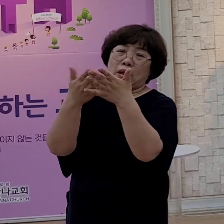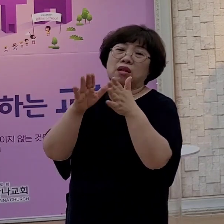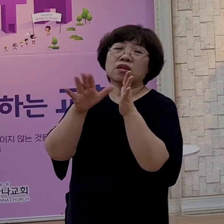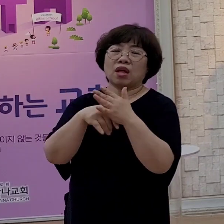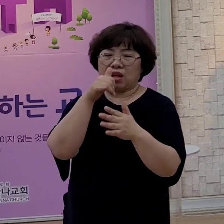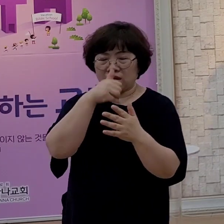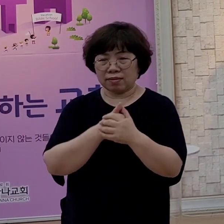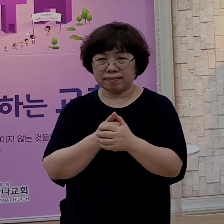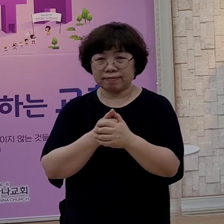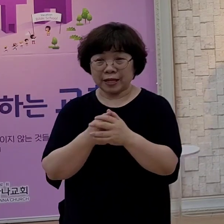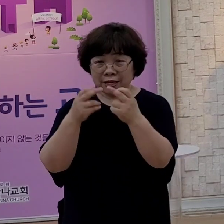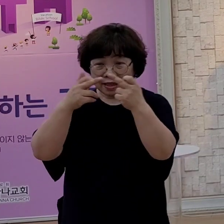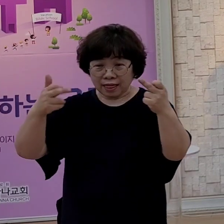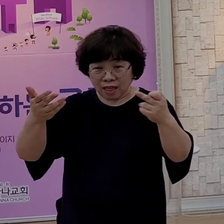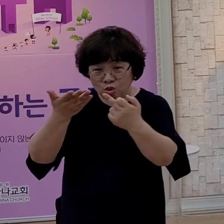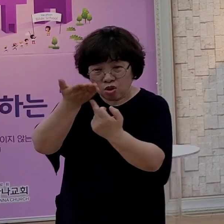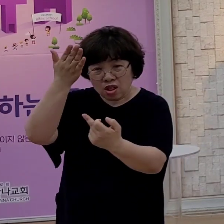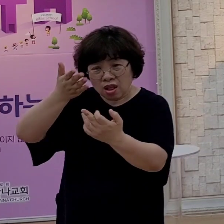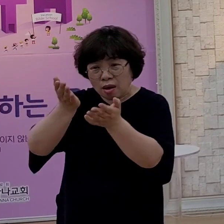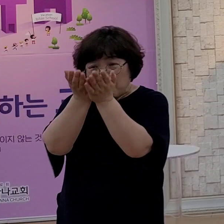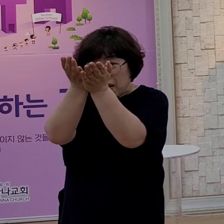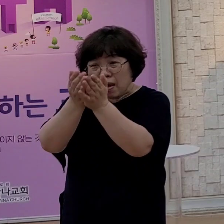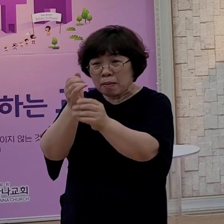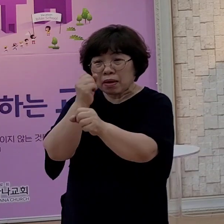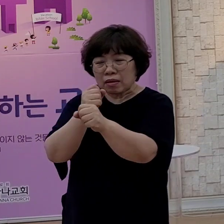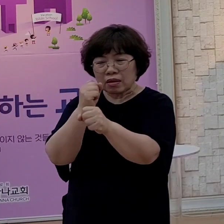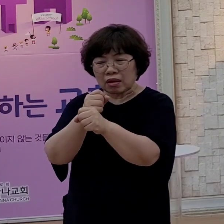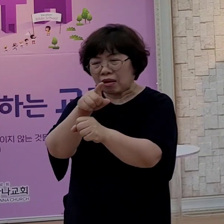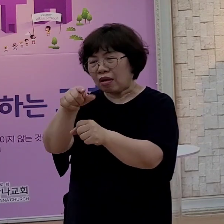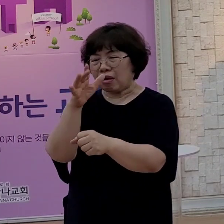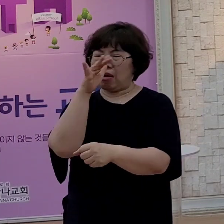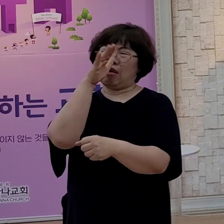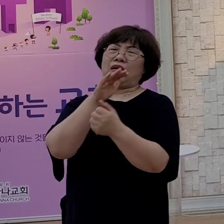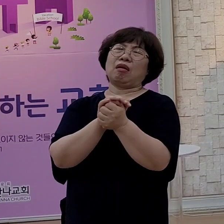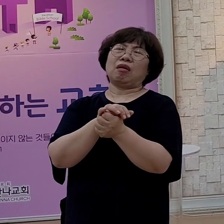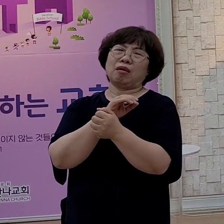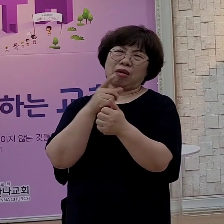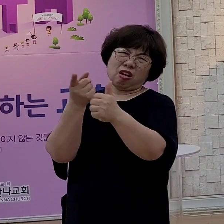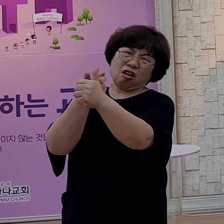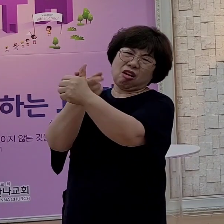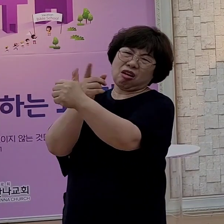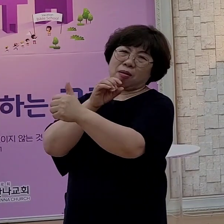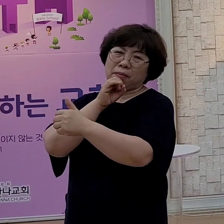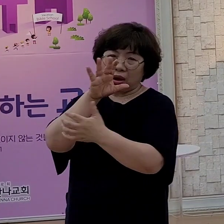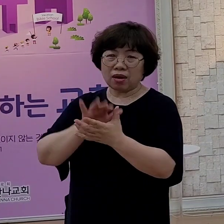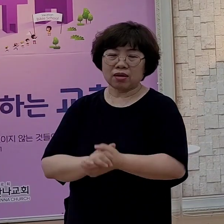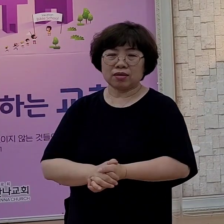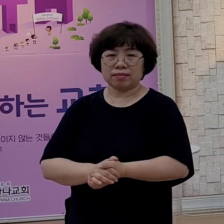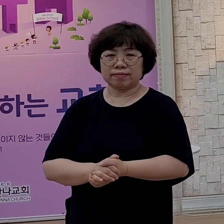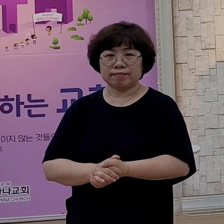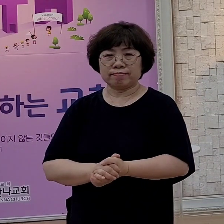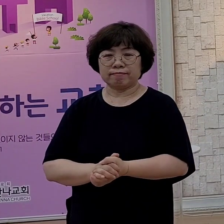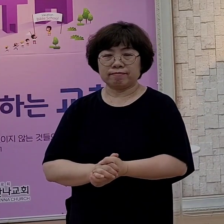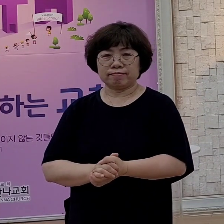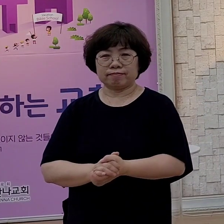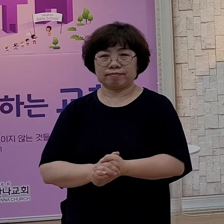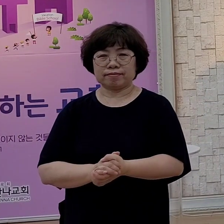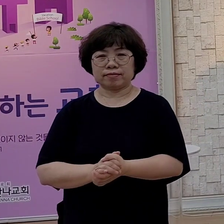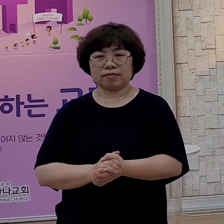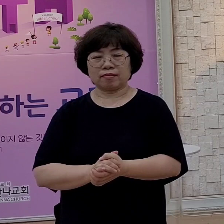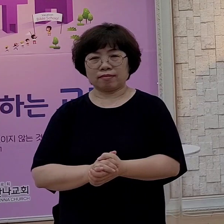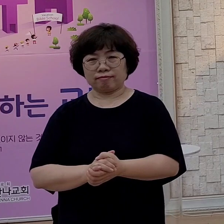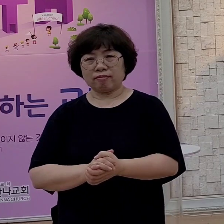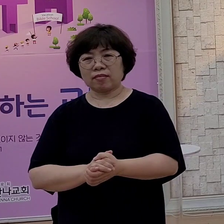저 산꼭대기에서 배를 만들라고 비가 쏟아져서 홍수가 나면 내가 무슨